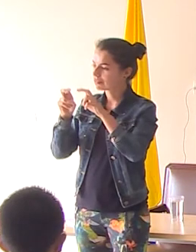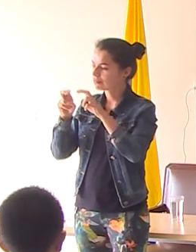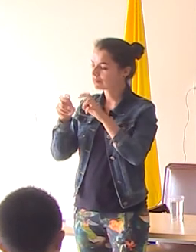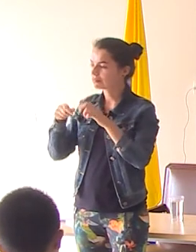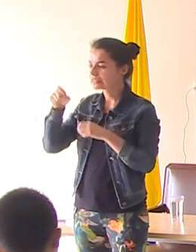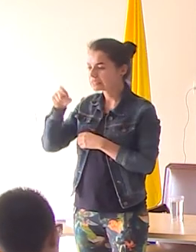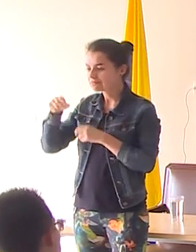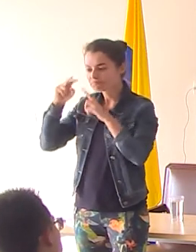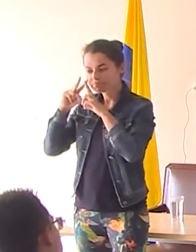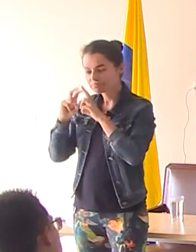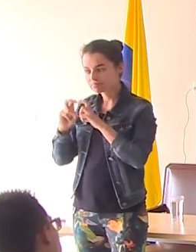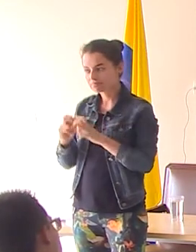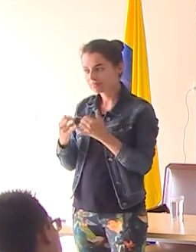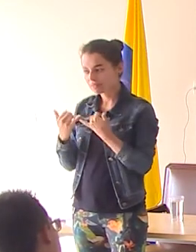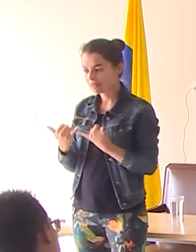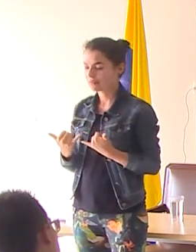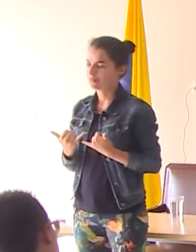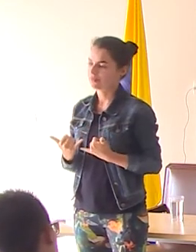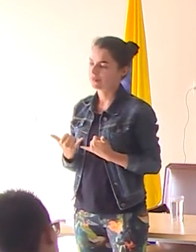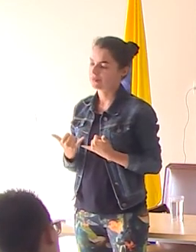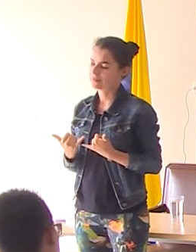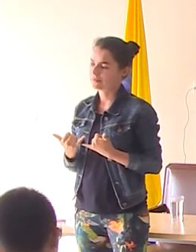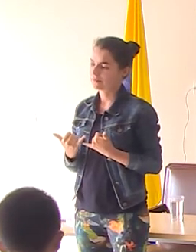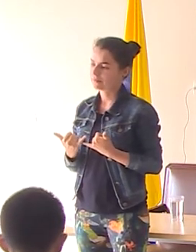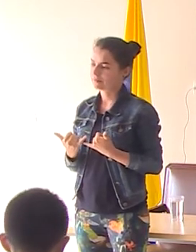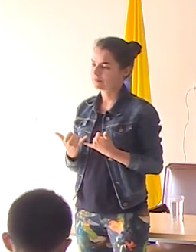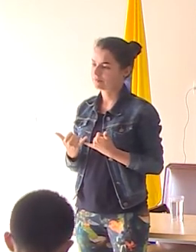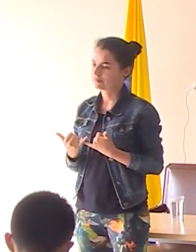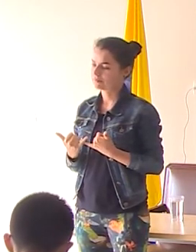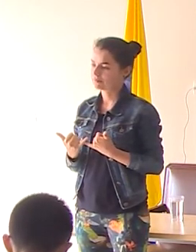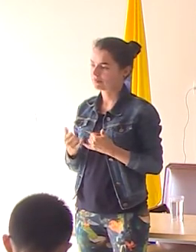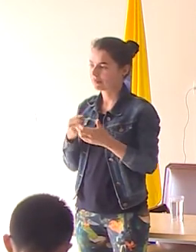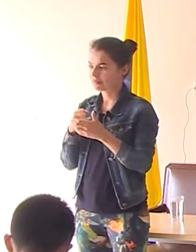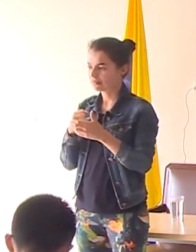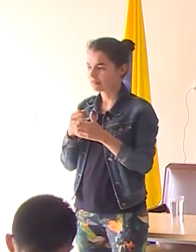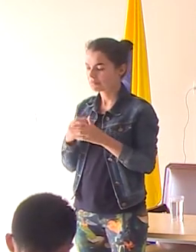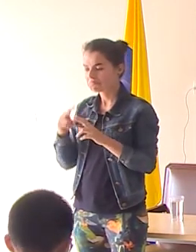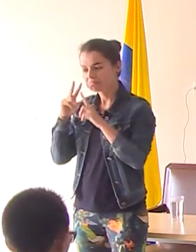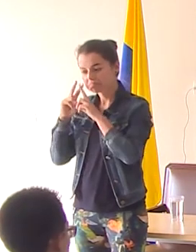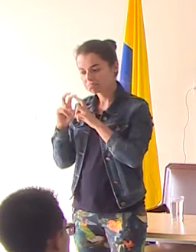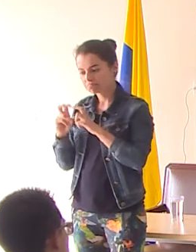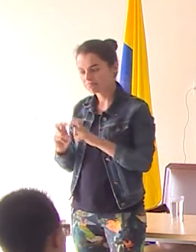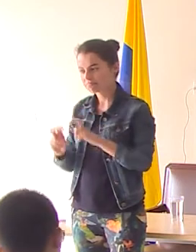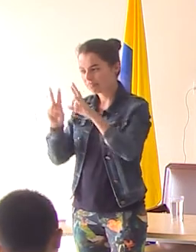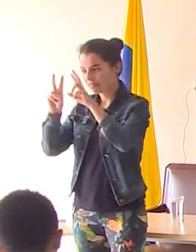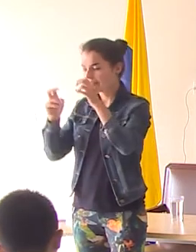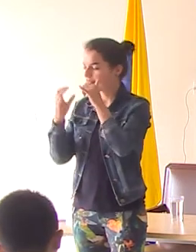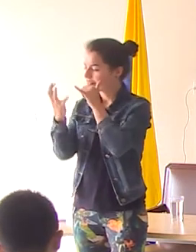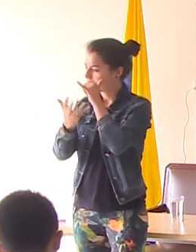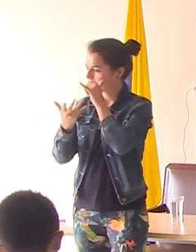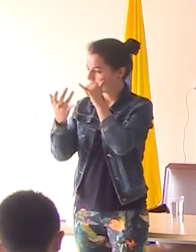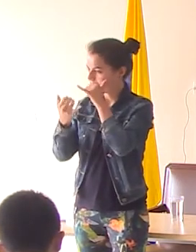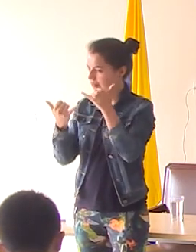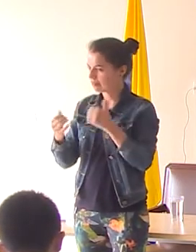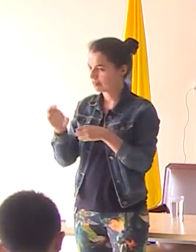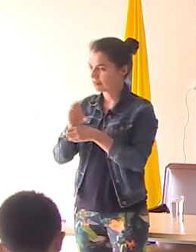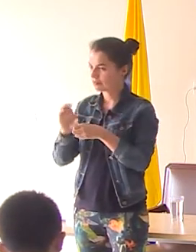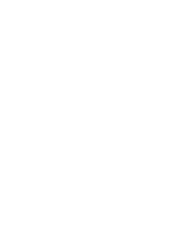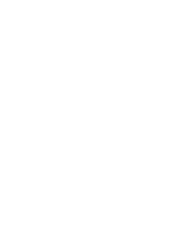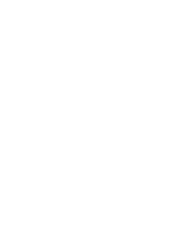en la actualidad para vamos a tomar de frente el problema ambiental en la metrópoli actual